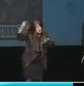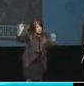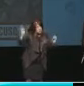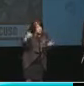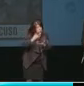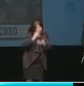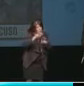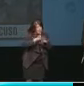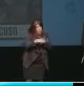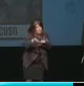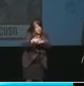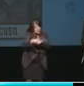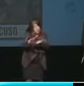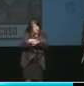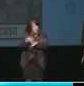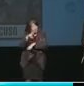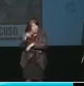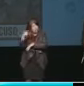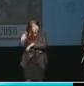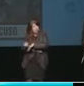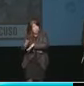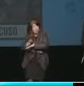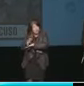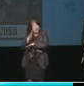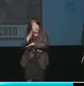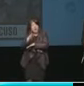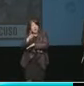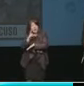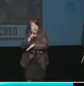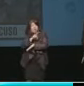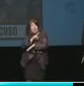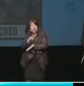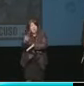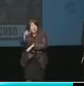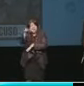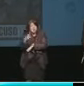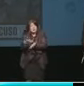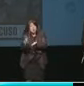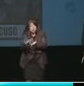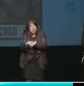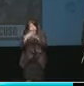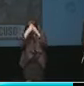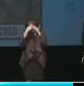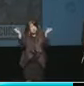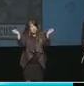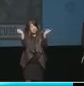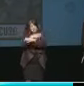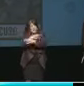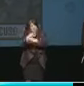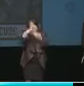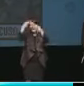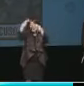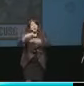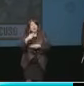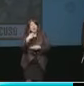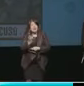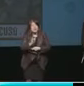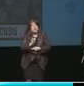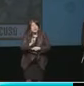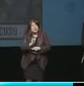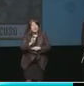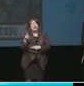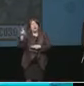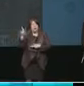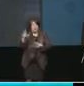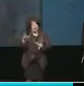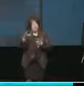'importanza di ridare nome a quelli che altrimenti sarebbero esseri umani dimenticati per sempre verrà raccontarci tutto questo al salone poi ci sarà